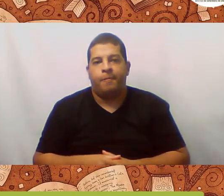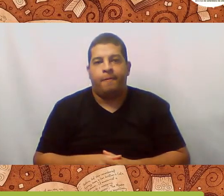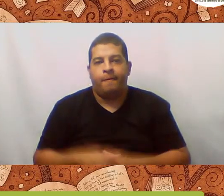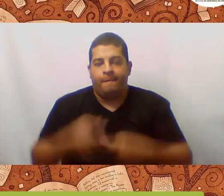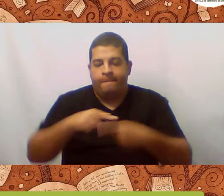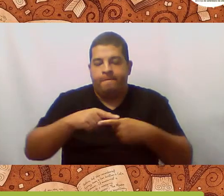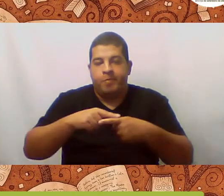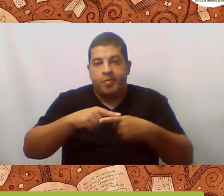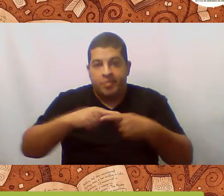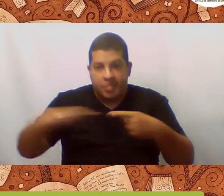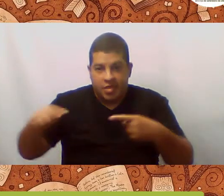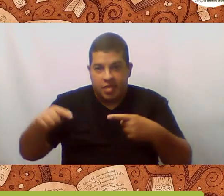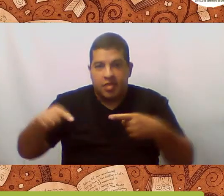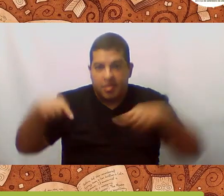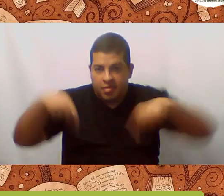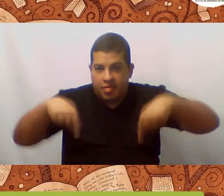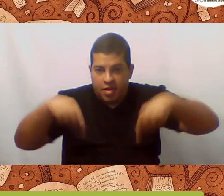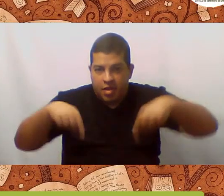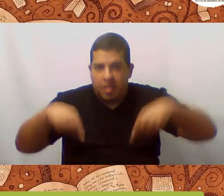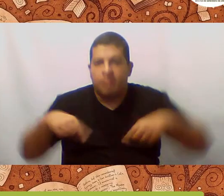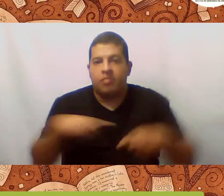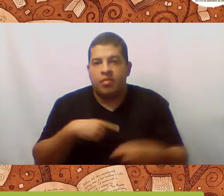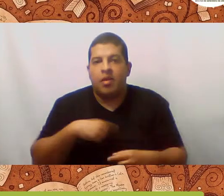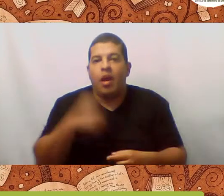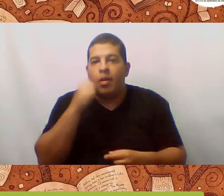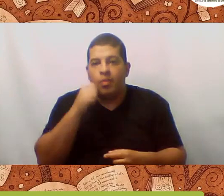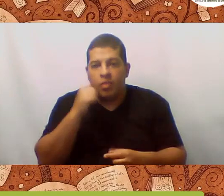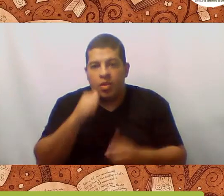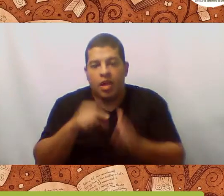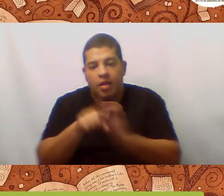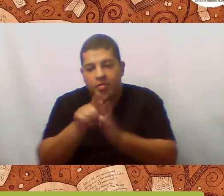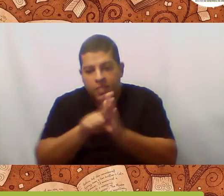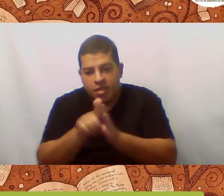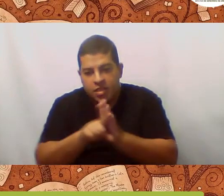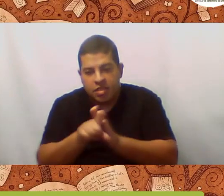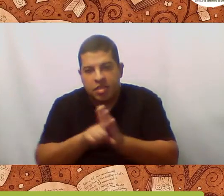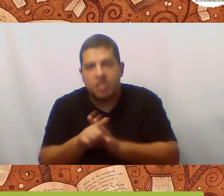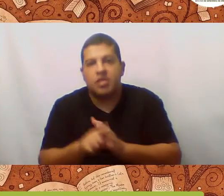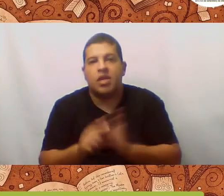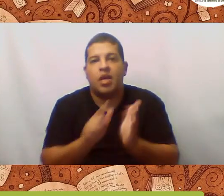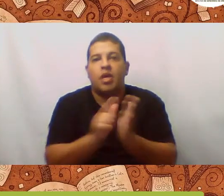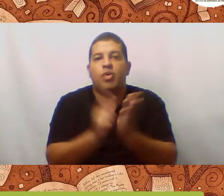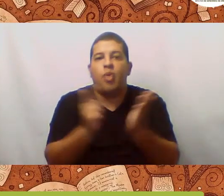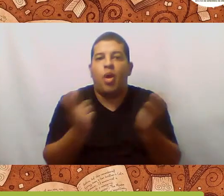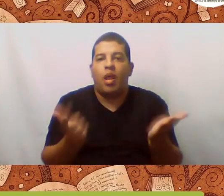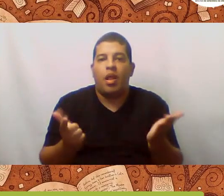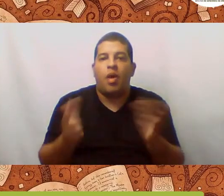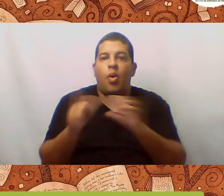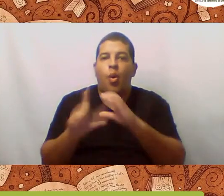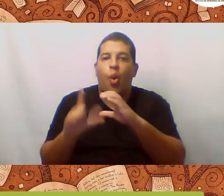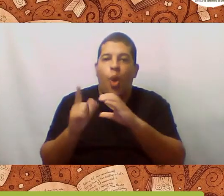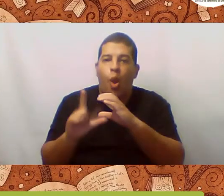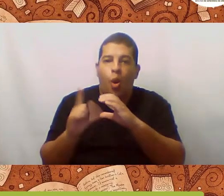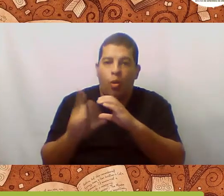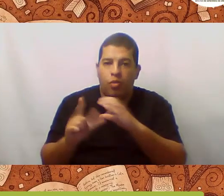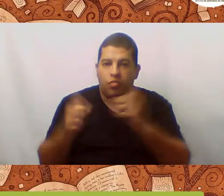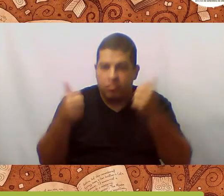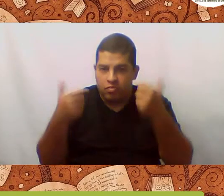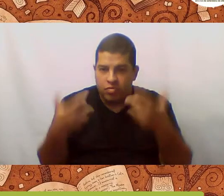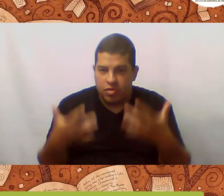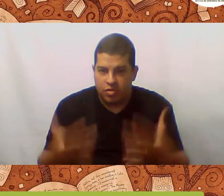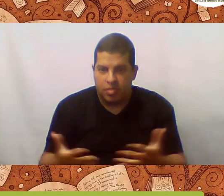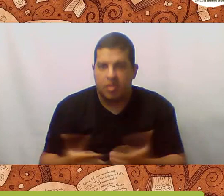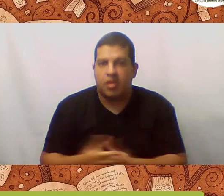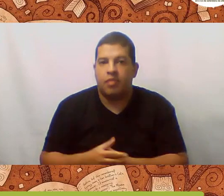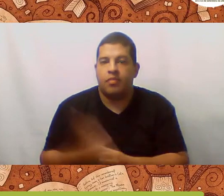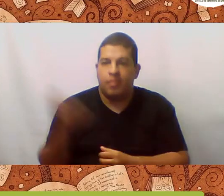uma pesquisadora da Fundação Oswaldo Cruz, que mostrava como nos vários asilos brasileiros do